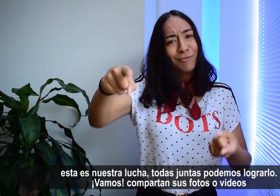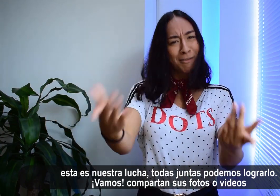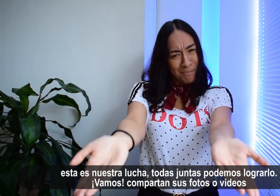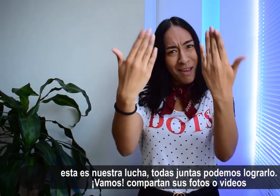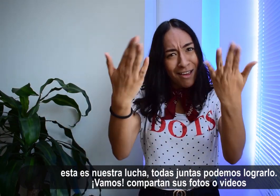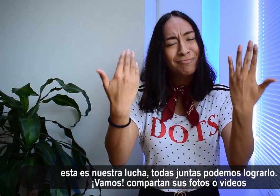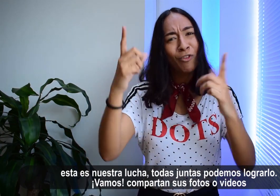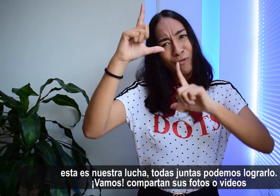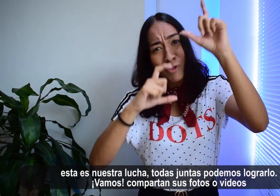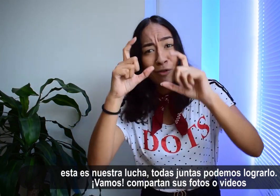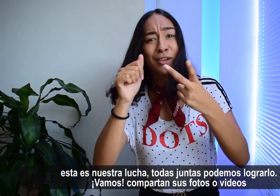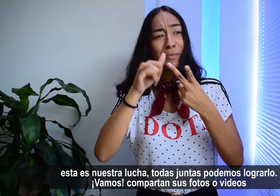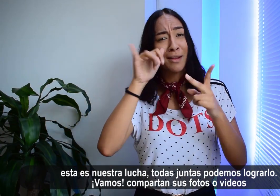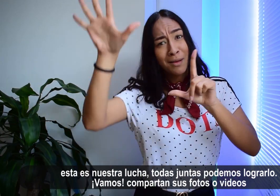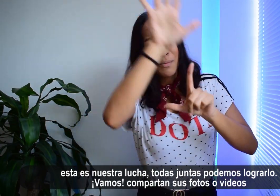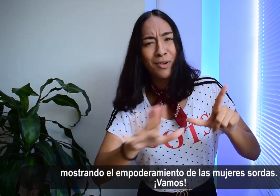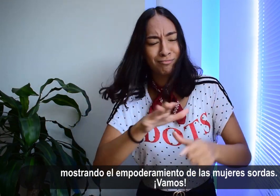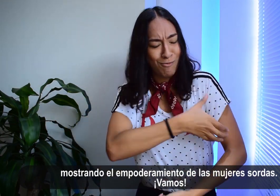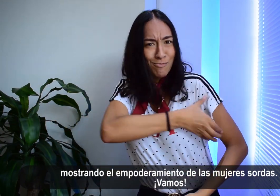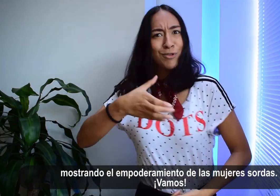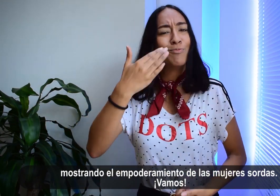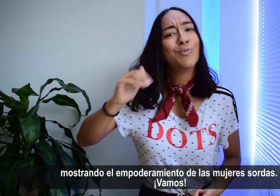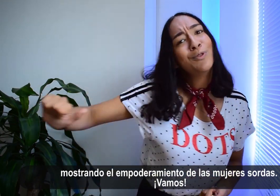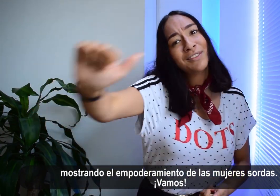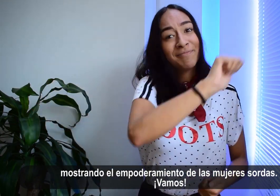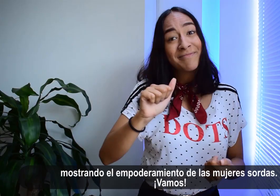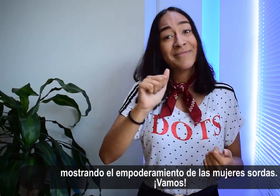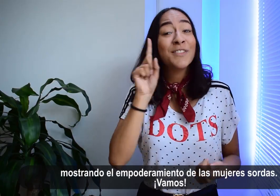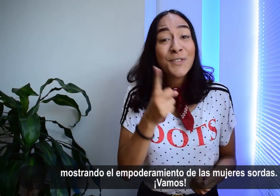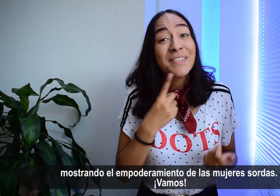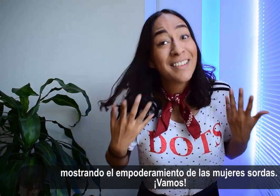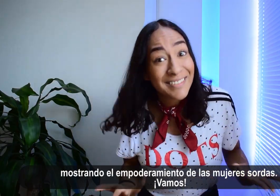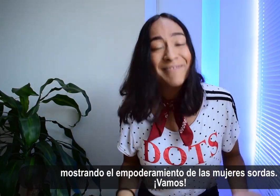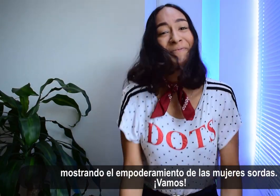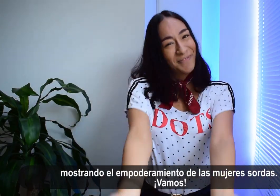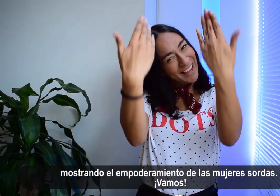lograrlo. Vamos, compartan sus fotos o videos mostrando el empoderamiento de las mujeres sordas. ¡Vamos!